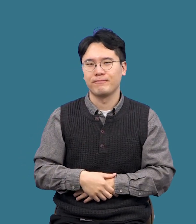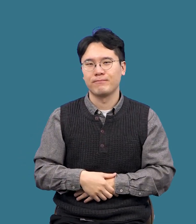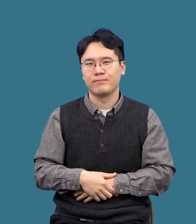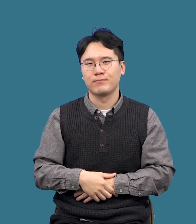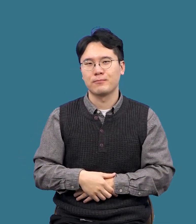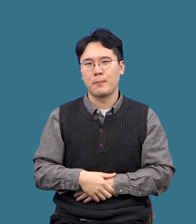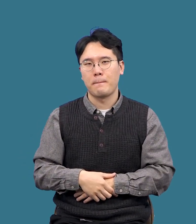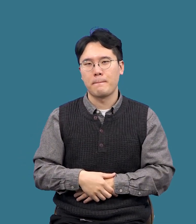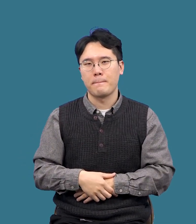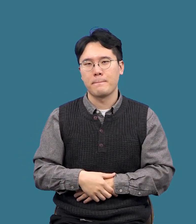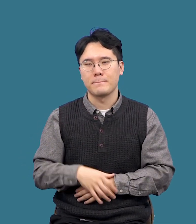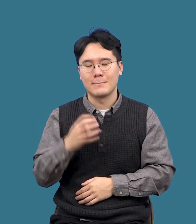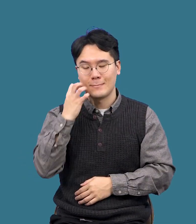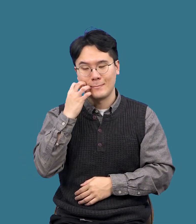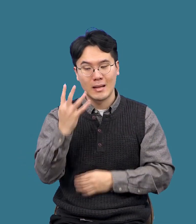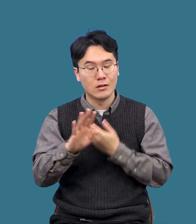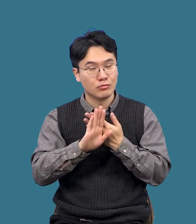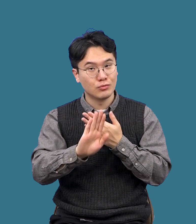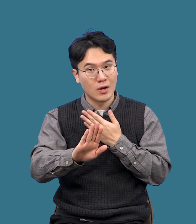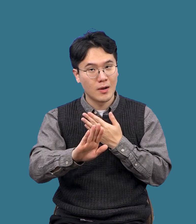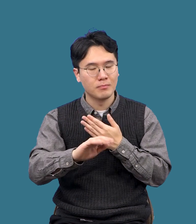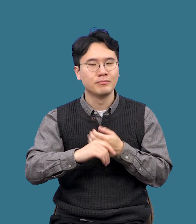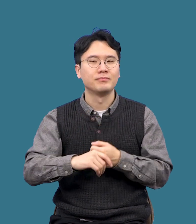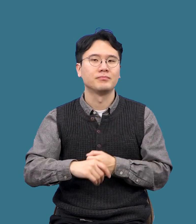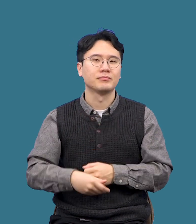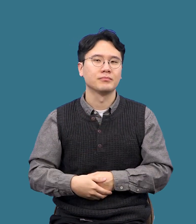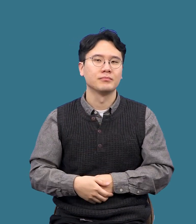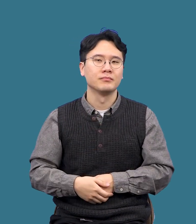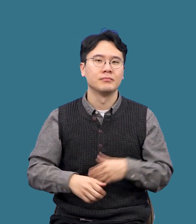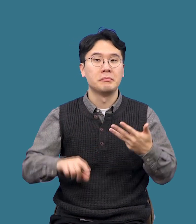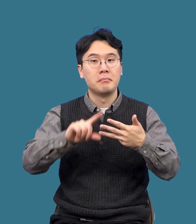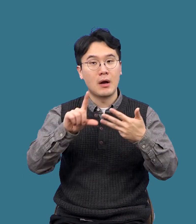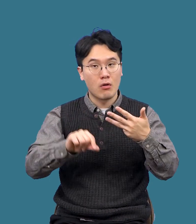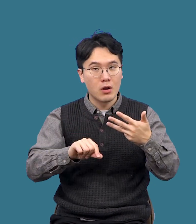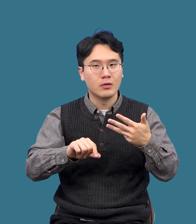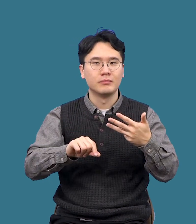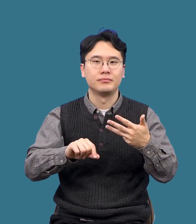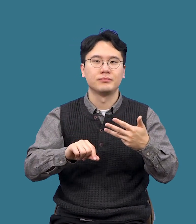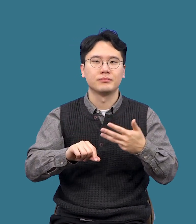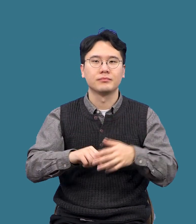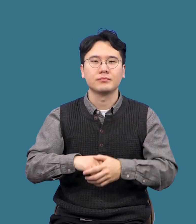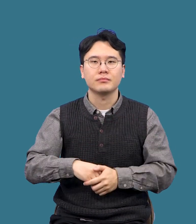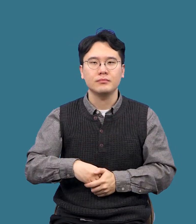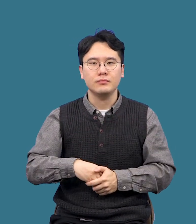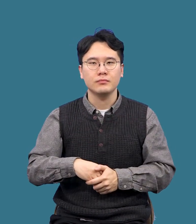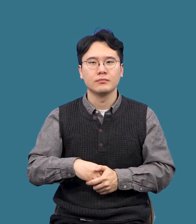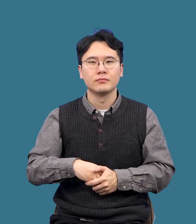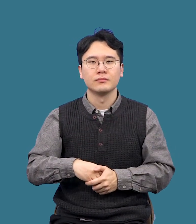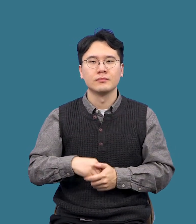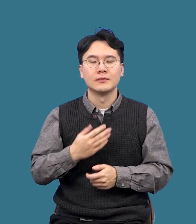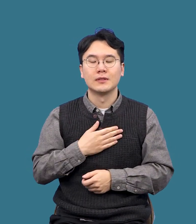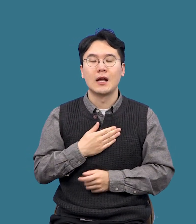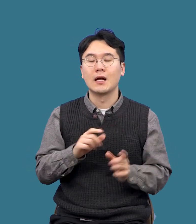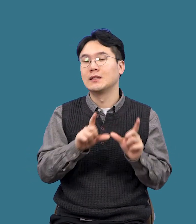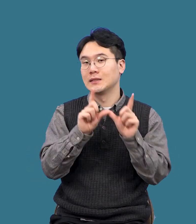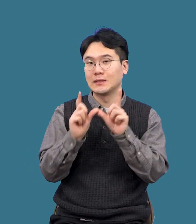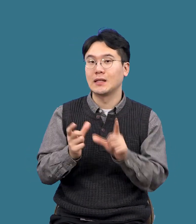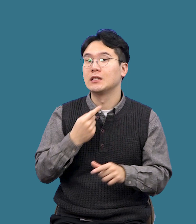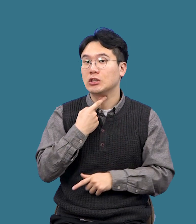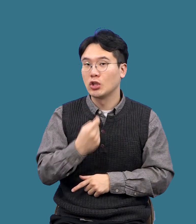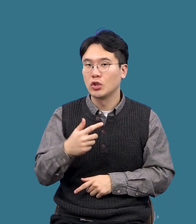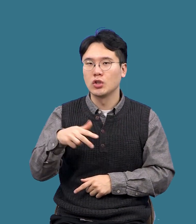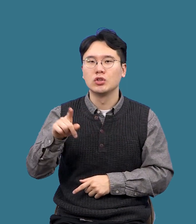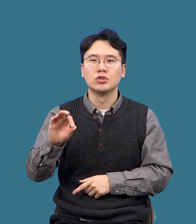그리고 넉 달이 지나가서 8월에 아펜셀러 선교사는 자기가 살고 있던 정동에 집 한